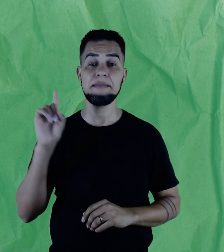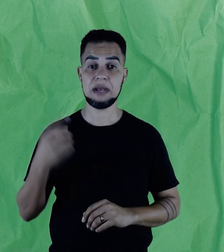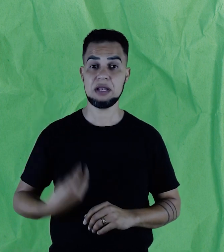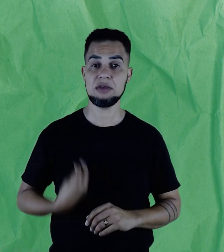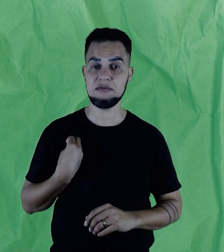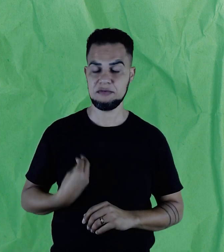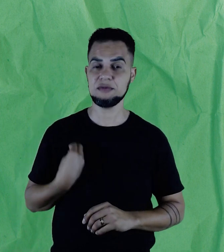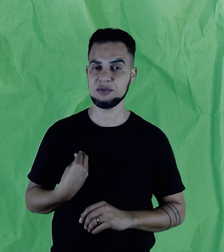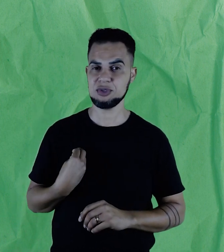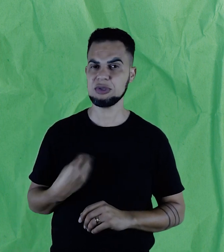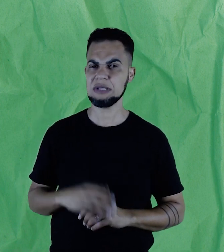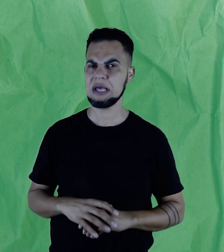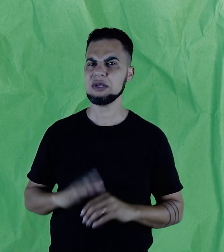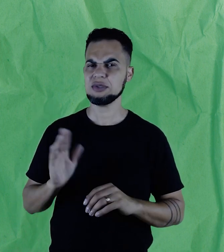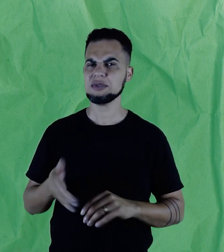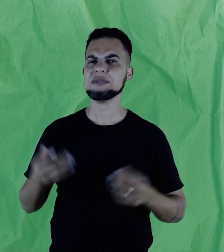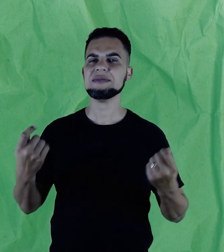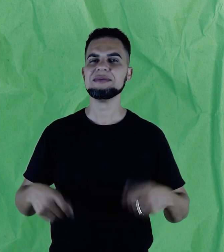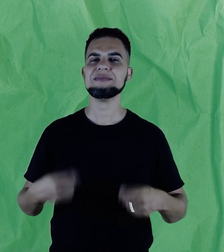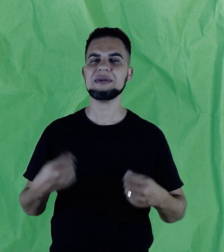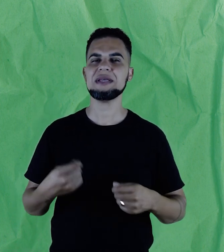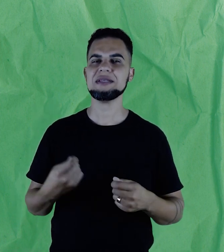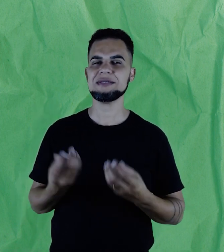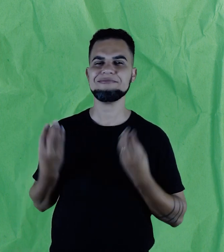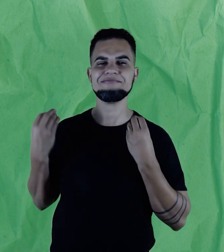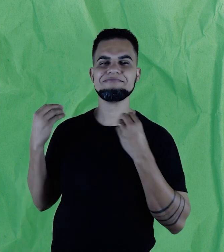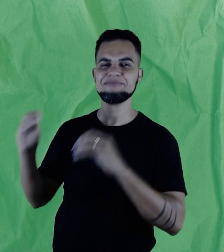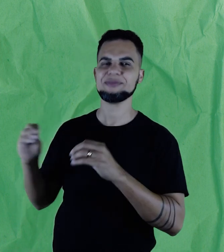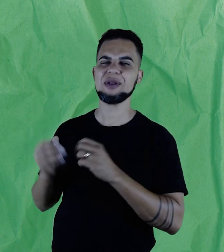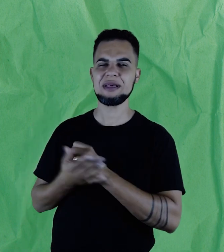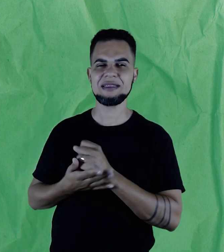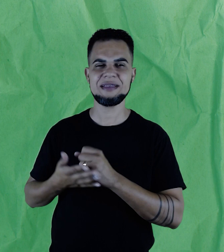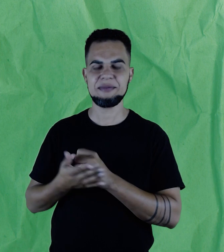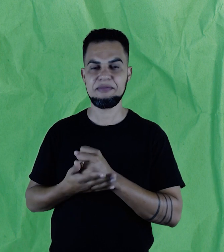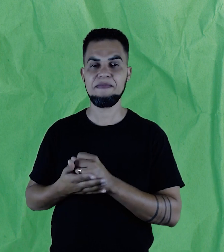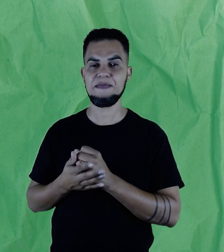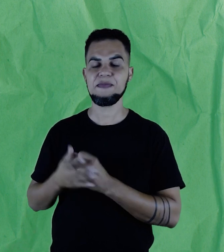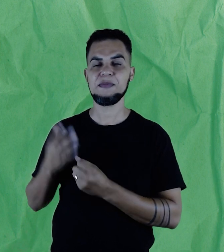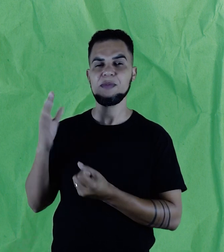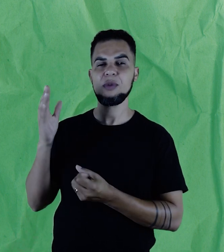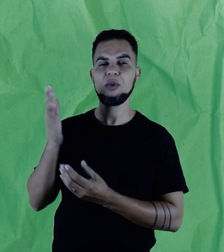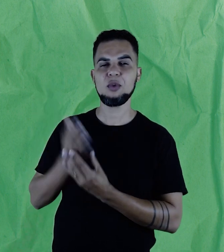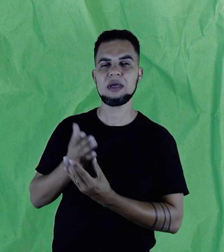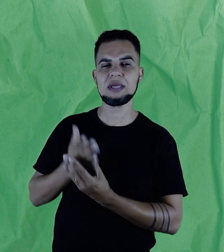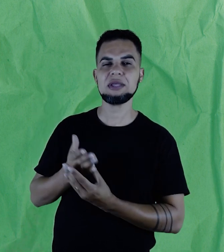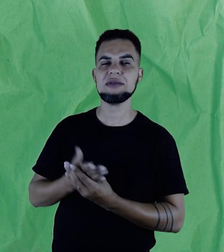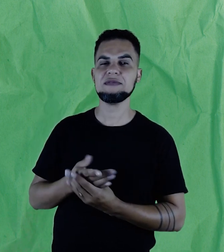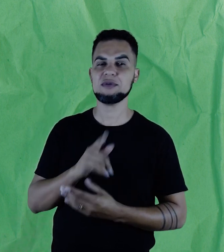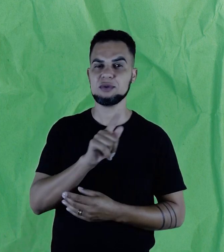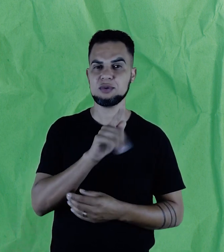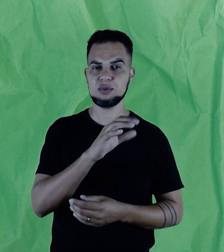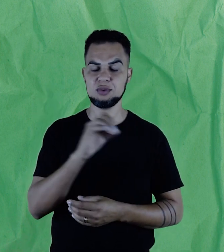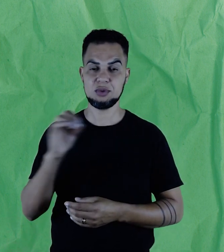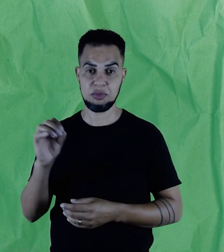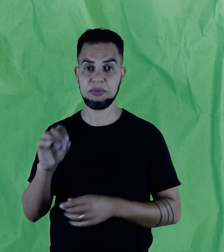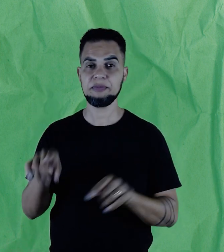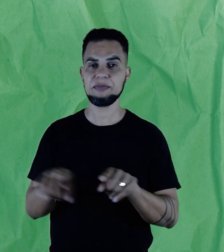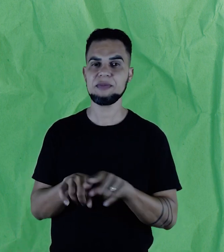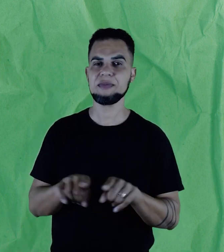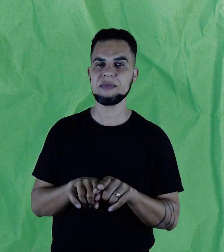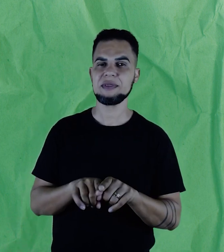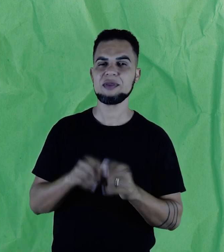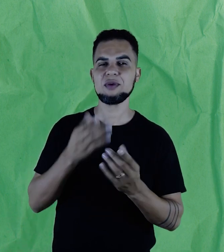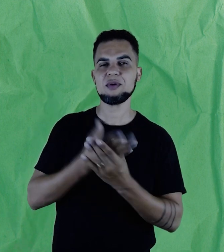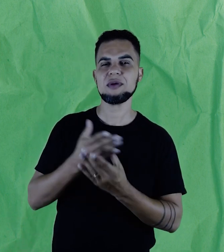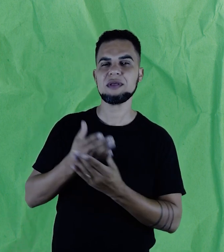funcionar, vocês precisam já ter colocado aqui na raiz do projeto tanto o arquivozinho do Google quanto o